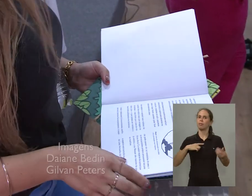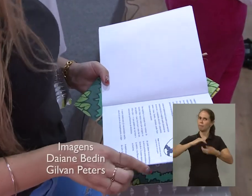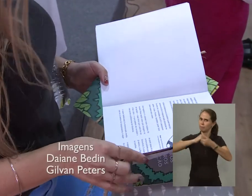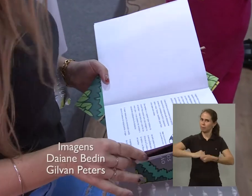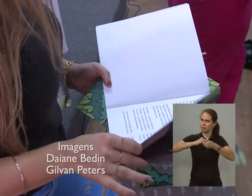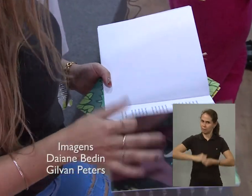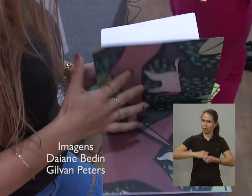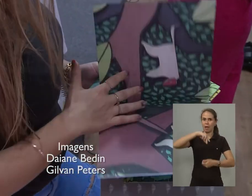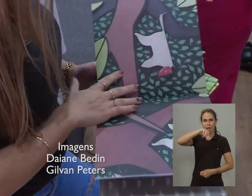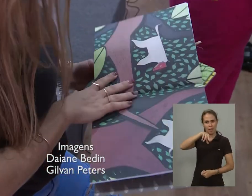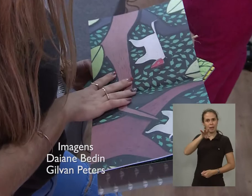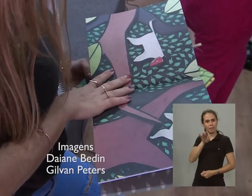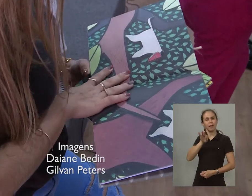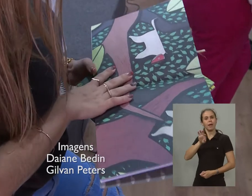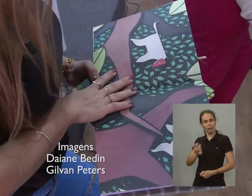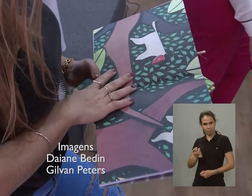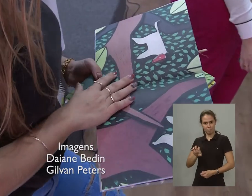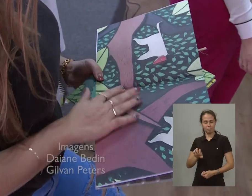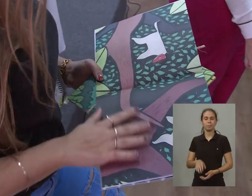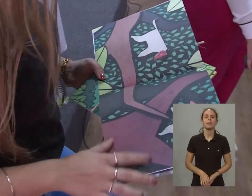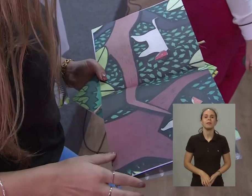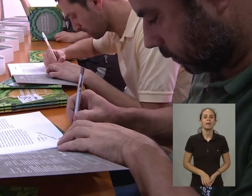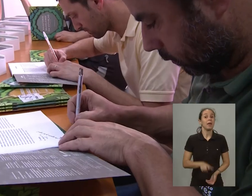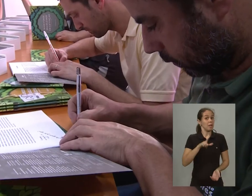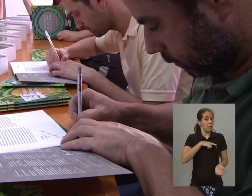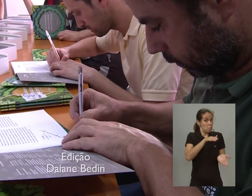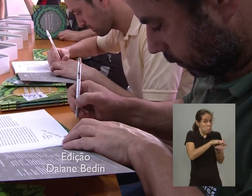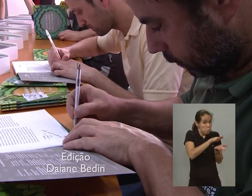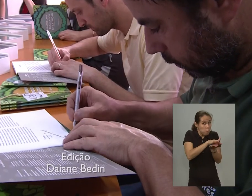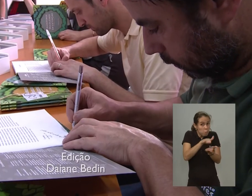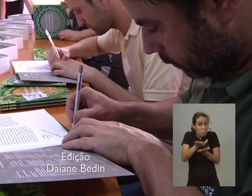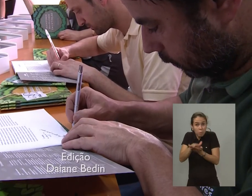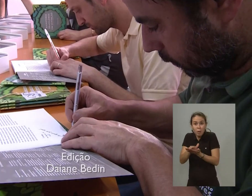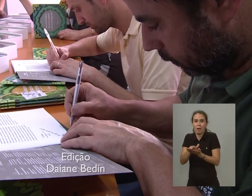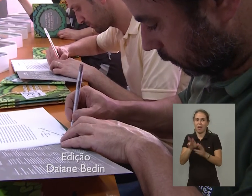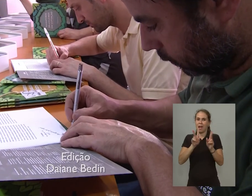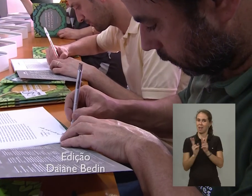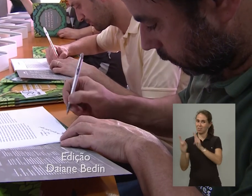com o Núcleo de Tecnologia Educacional, o NTE, e lançado pela editora UFSM.